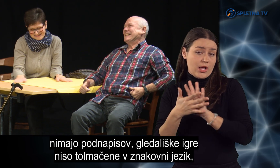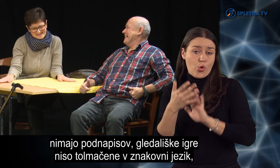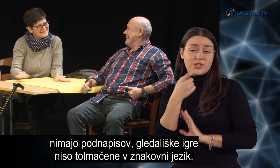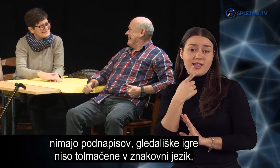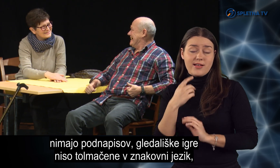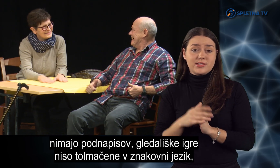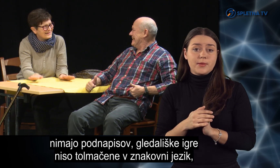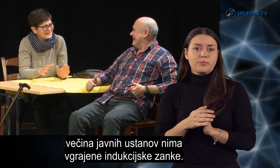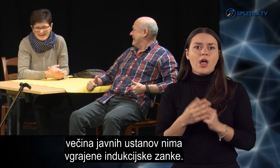zanke.